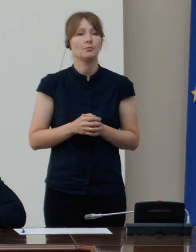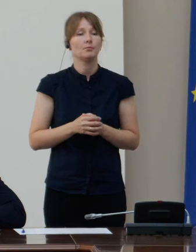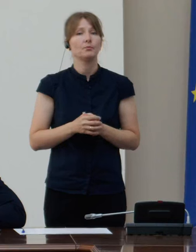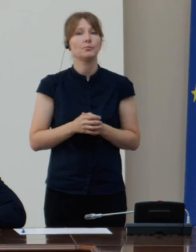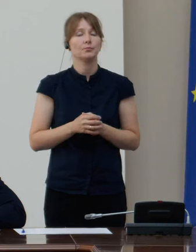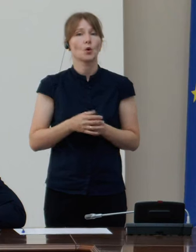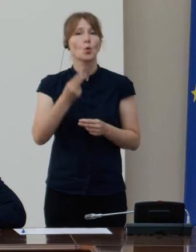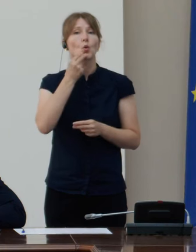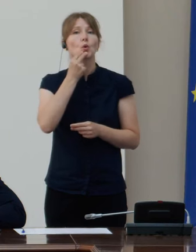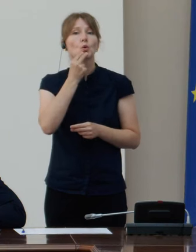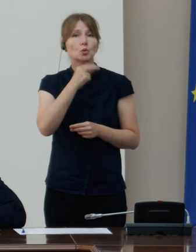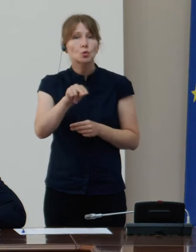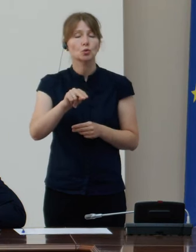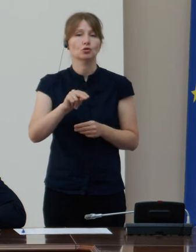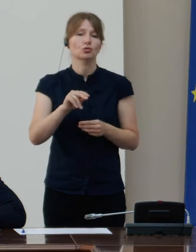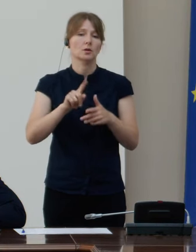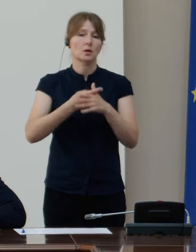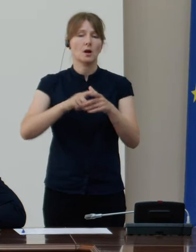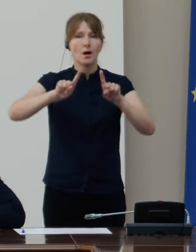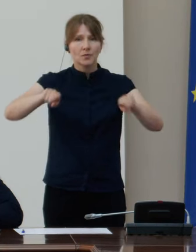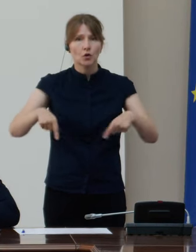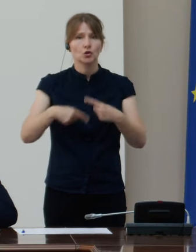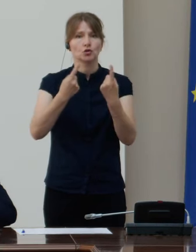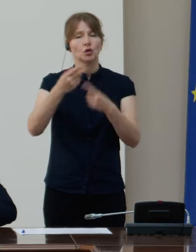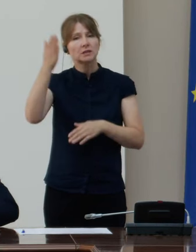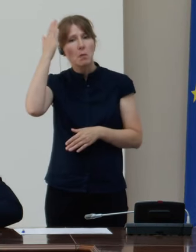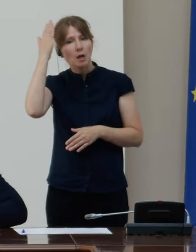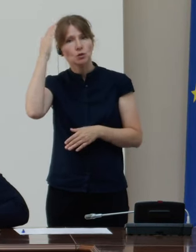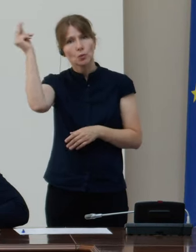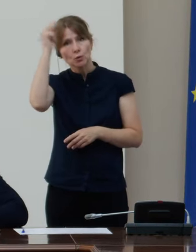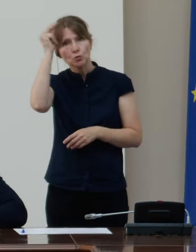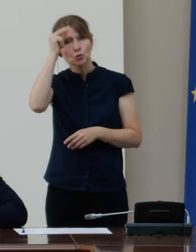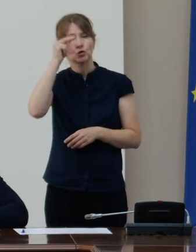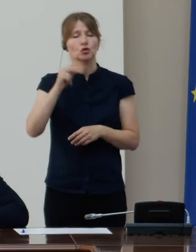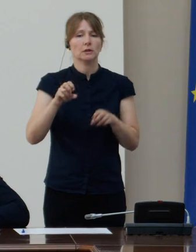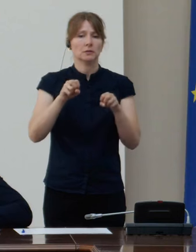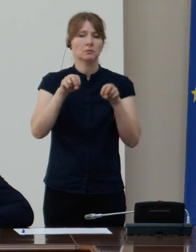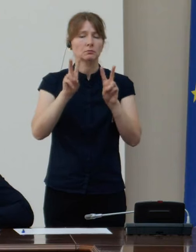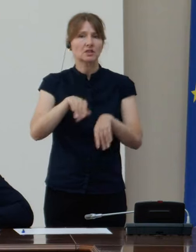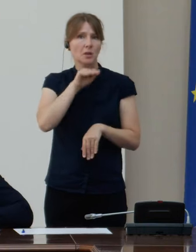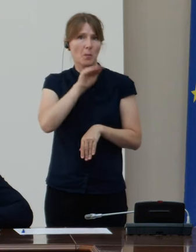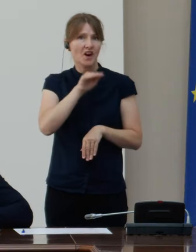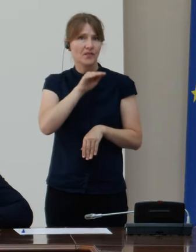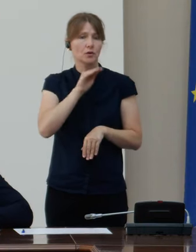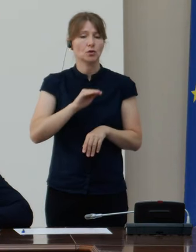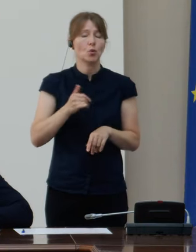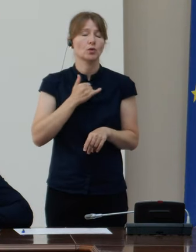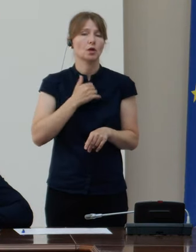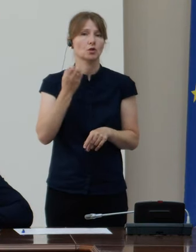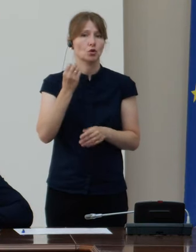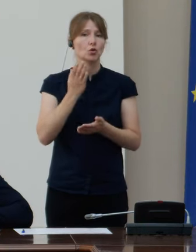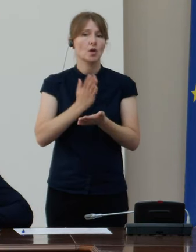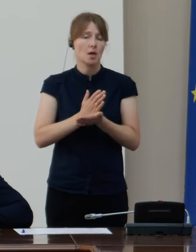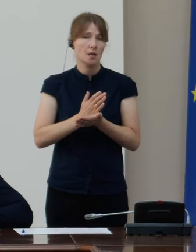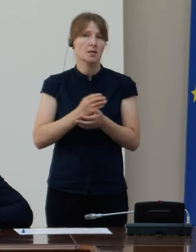un pic de îmbunătățire, reînnoire de cunoștințe și de abilități pentru specialiști. Noi mai avem specialiști